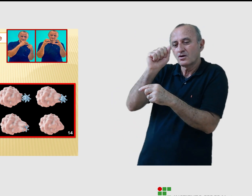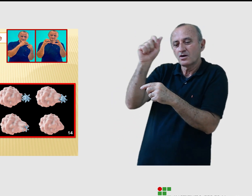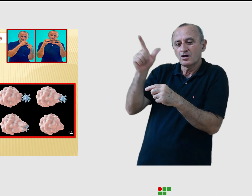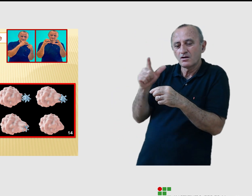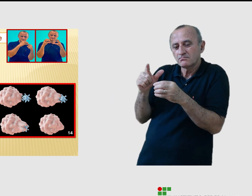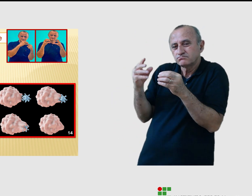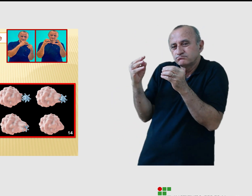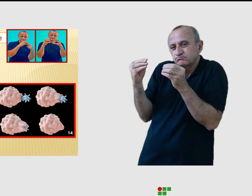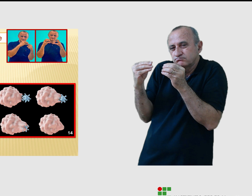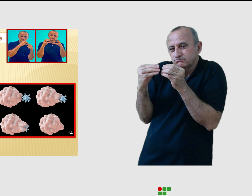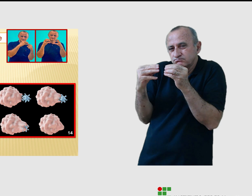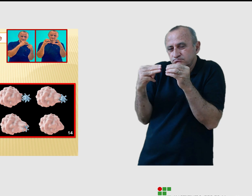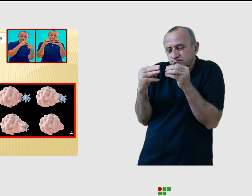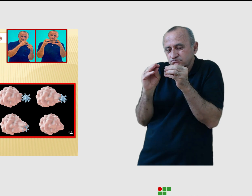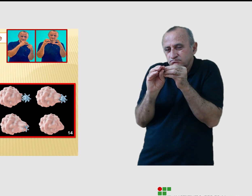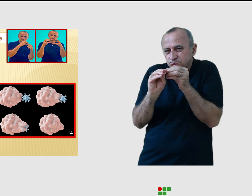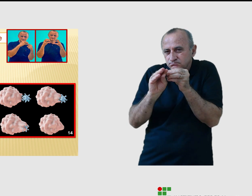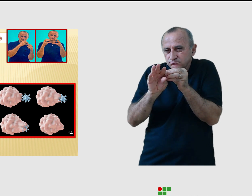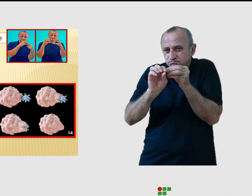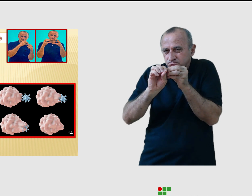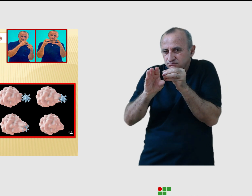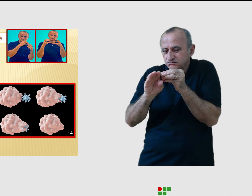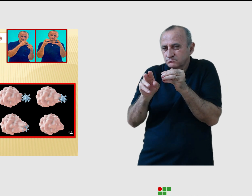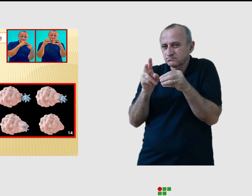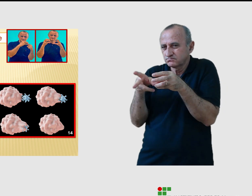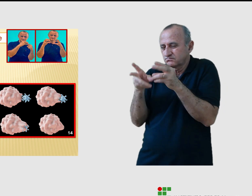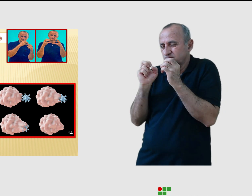cor azul.